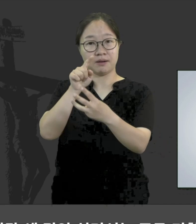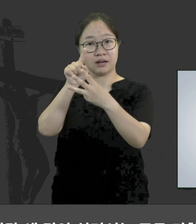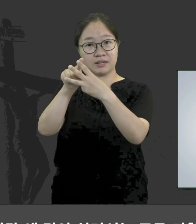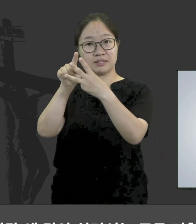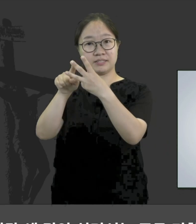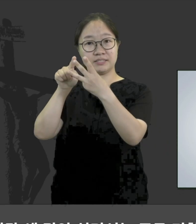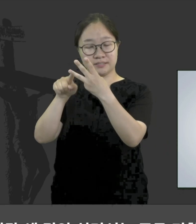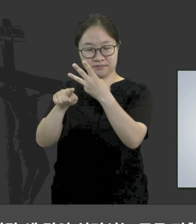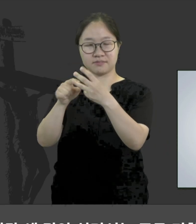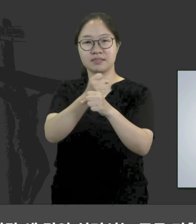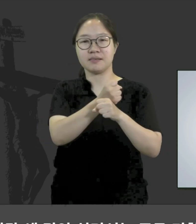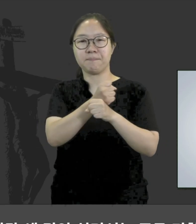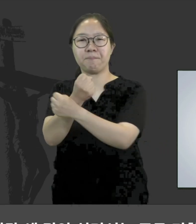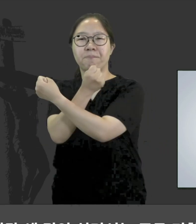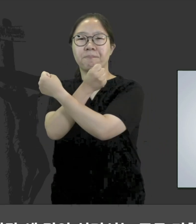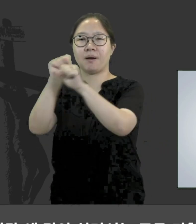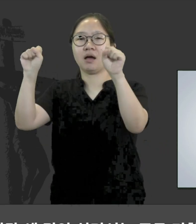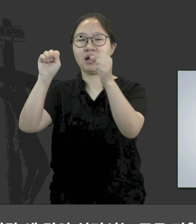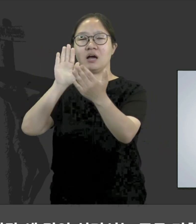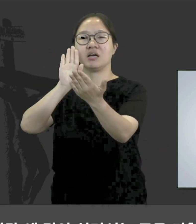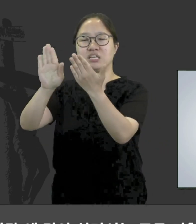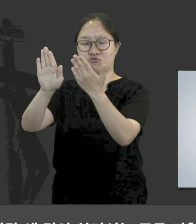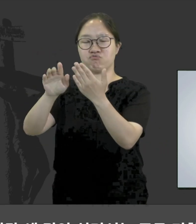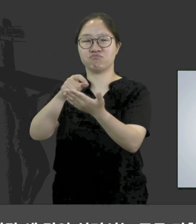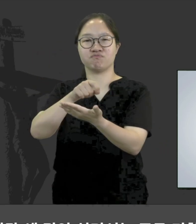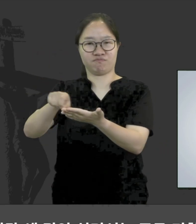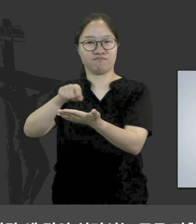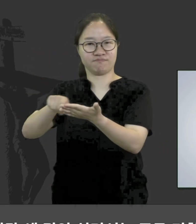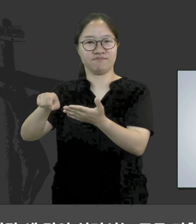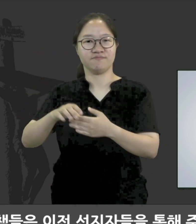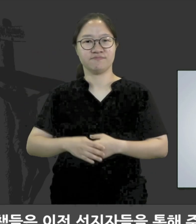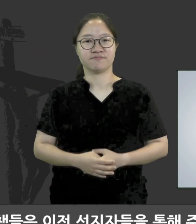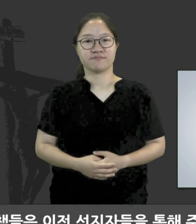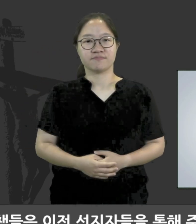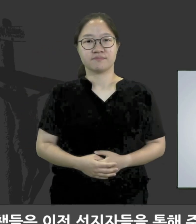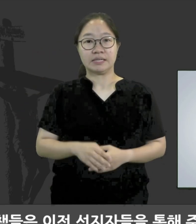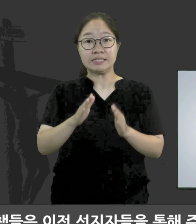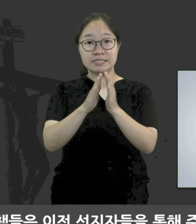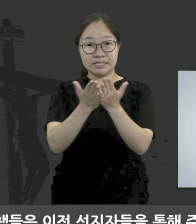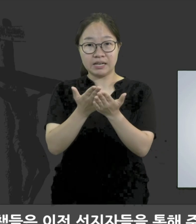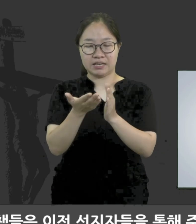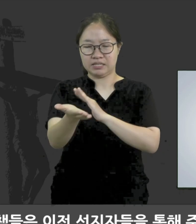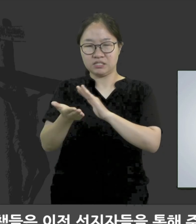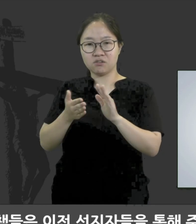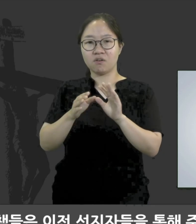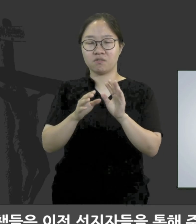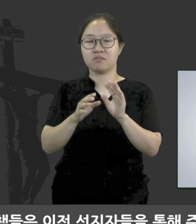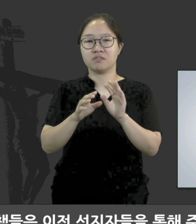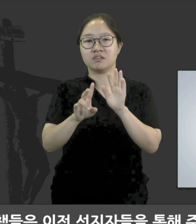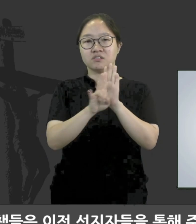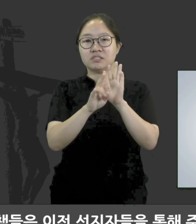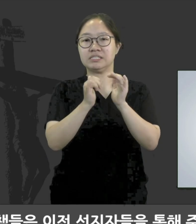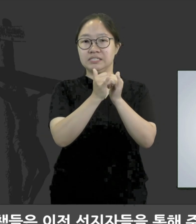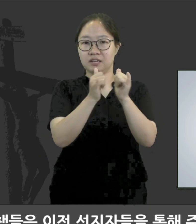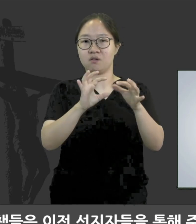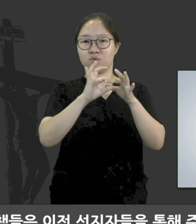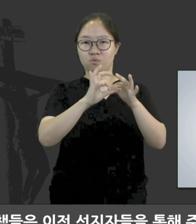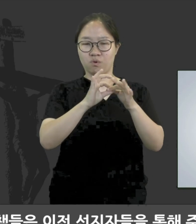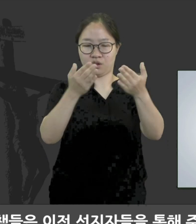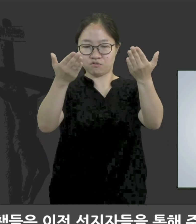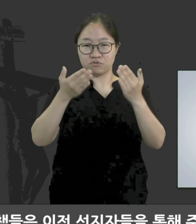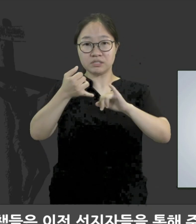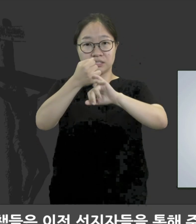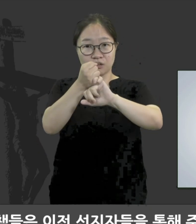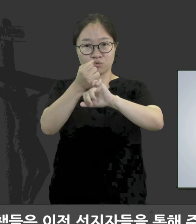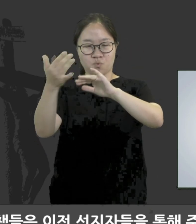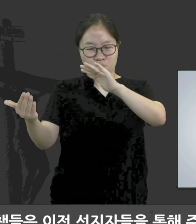권의 선지서는 포로 귀환 이후를 배경으로 합니다. 이 책들은 이전 선지자들을 통해 주신 약속을 성취하기